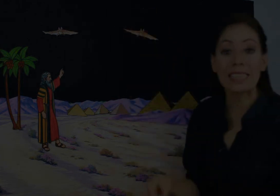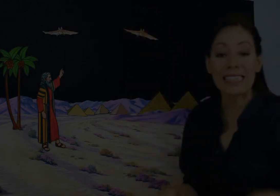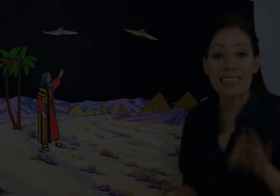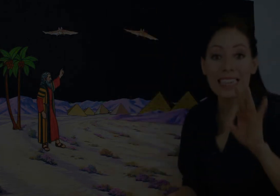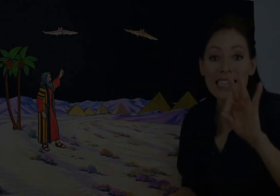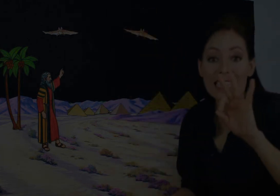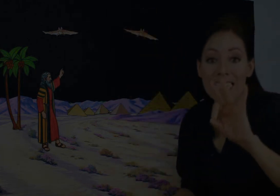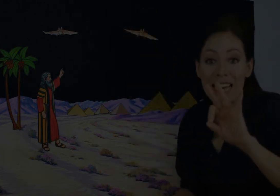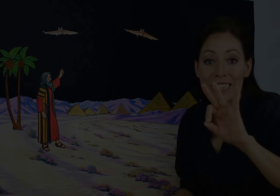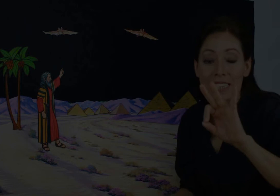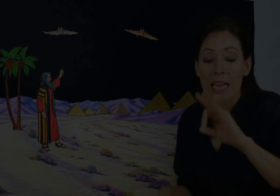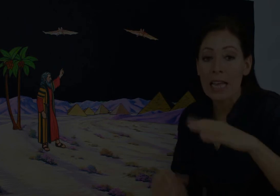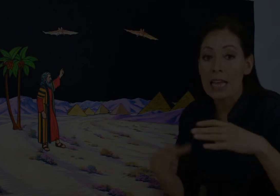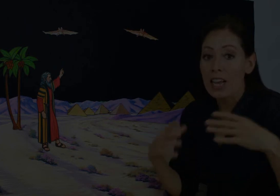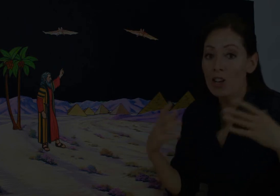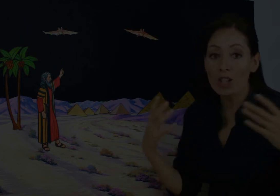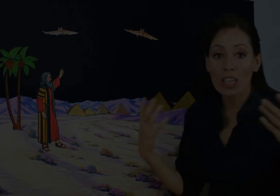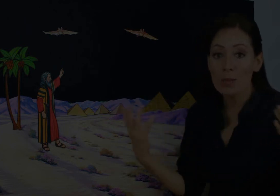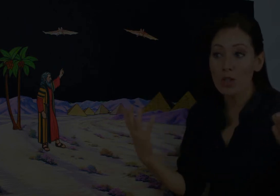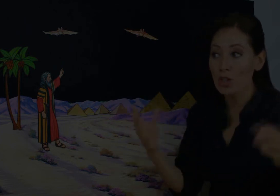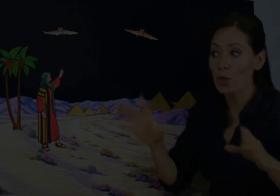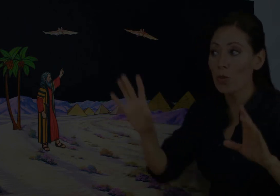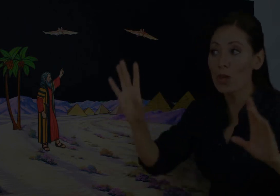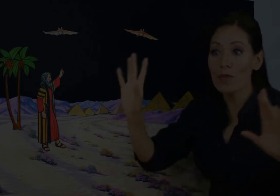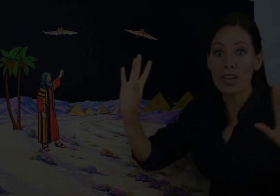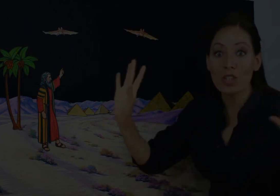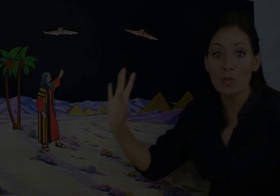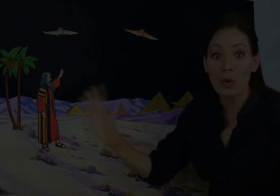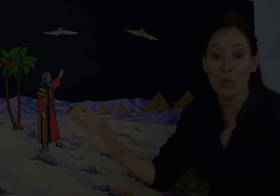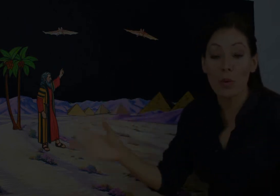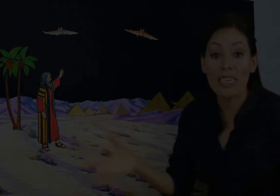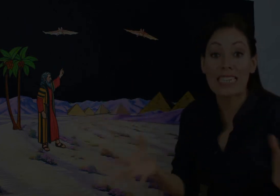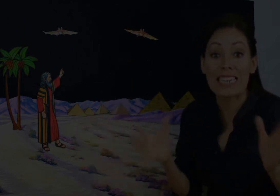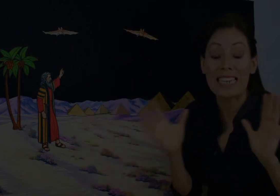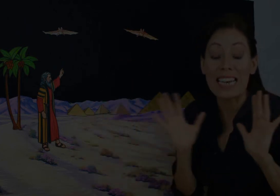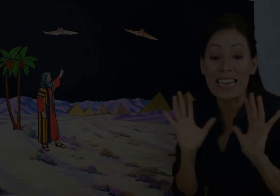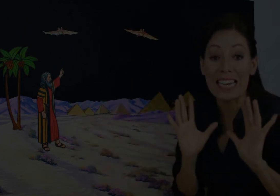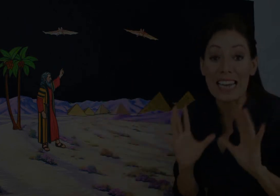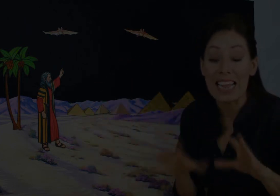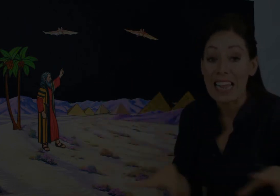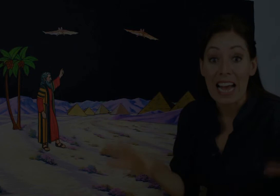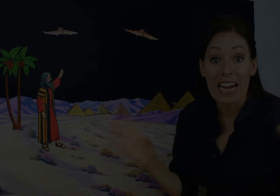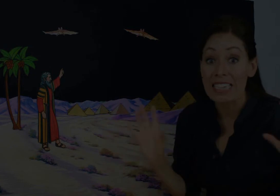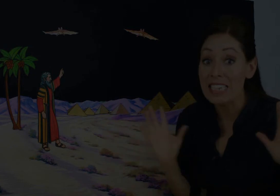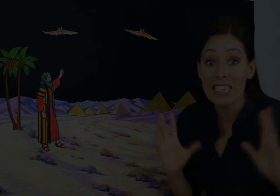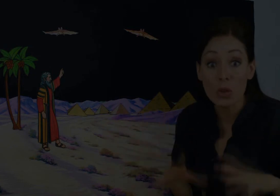Durante 3 días, los egipcios no podían ver a su prójimo y se tenían que quedar allí en su